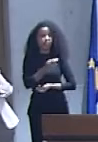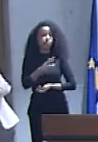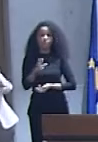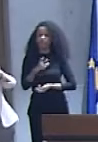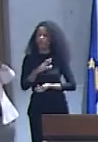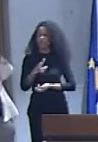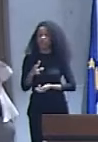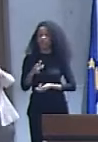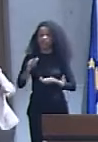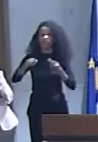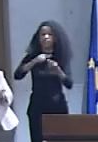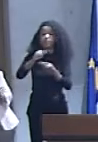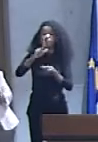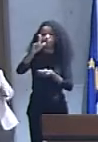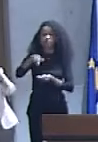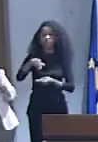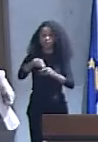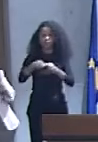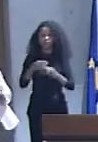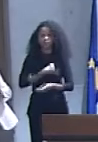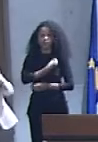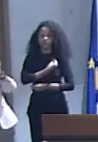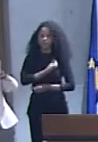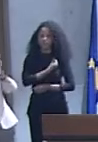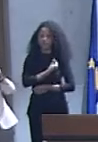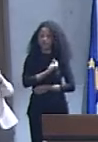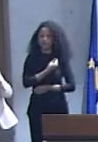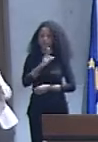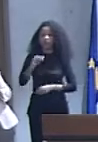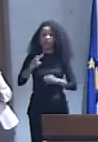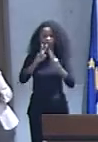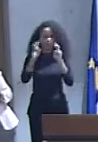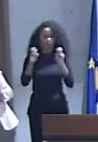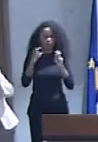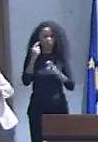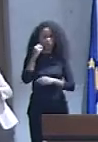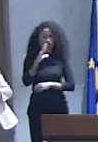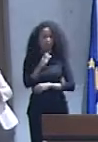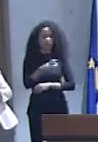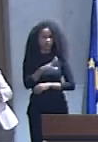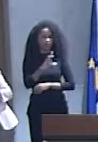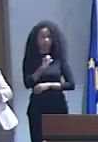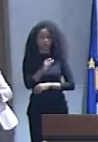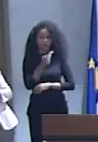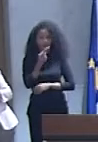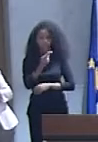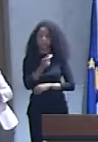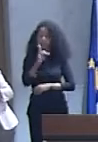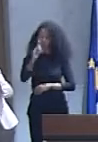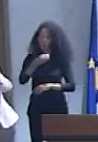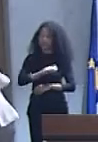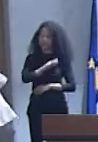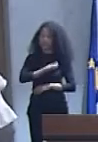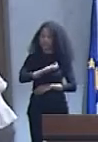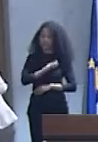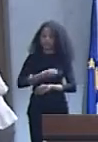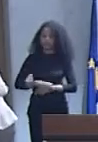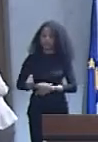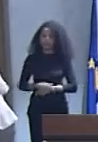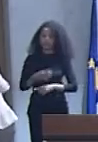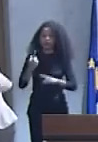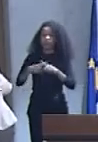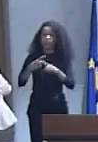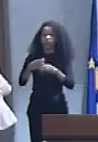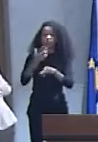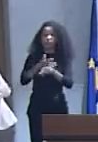alguém falou aqui, de vida. E é uma questão de vida. Acho que foi Carlos Vera que falou isso. E é uma questão de vida. Porque essa